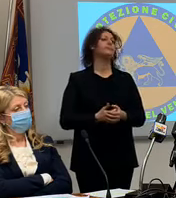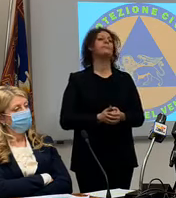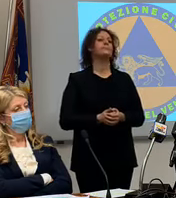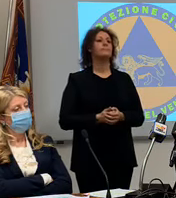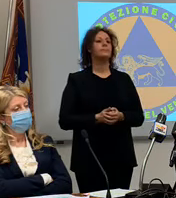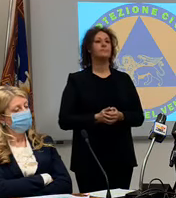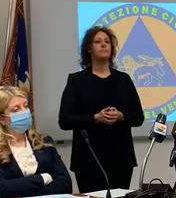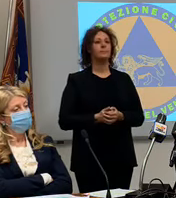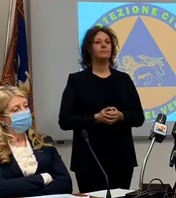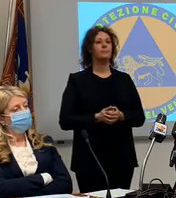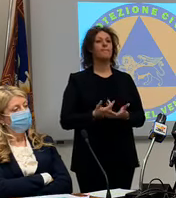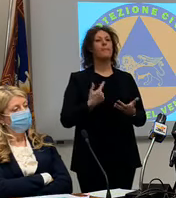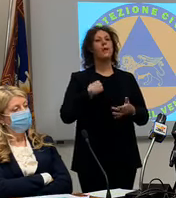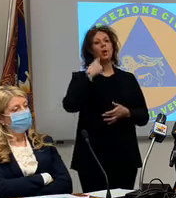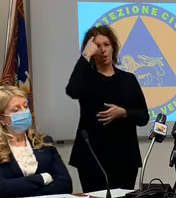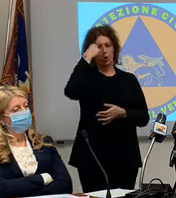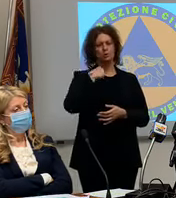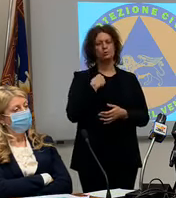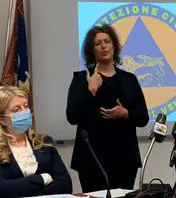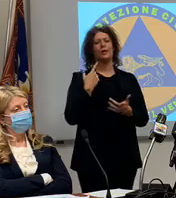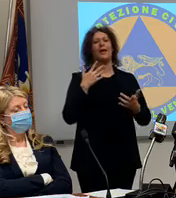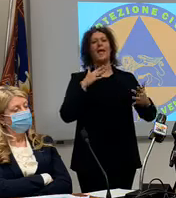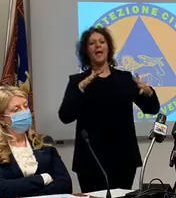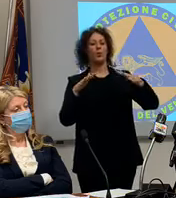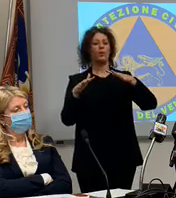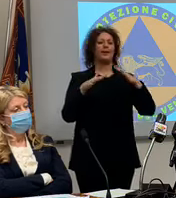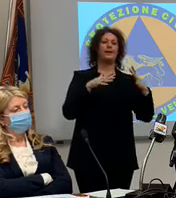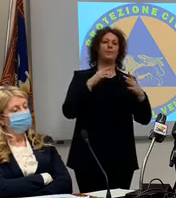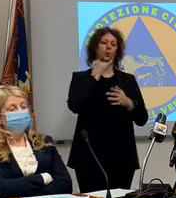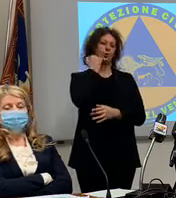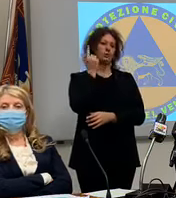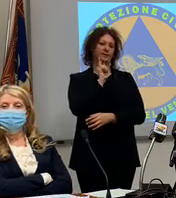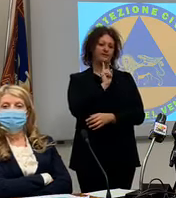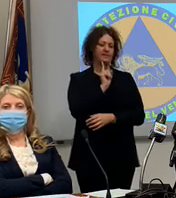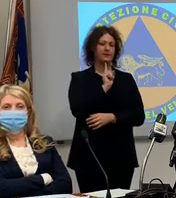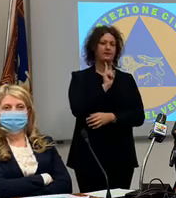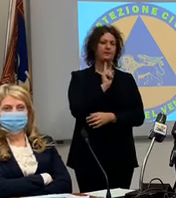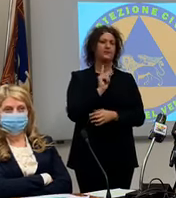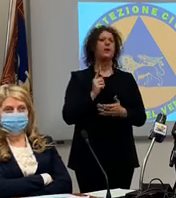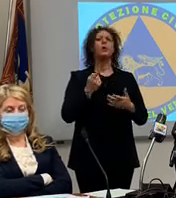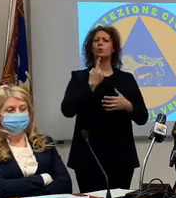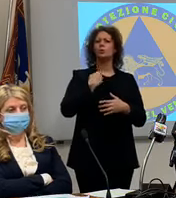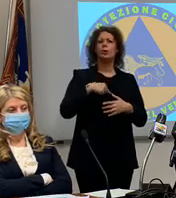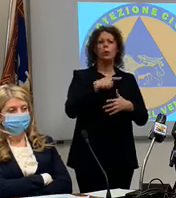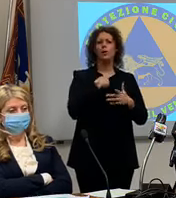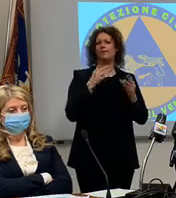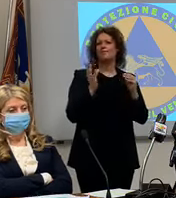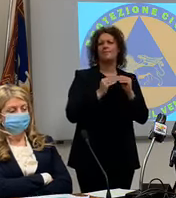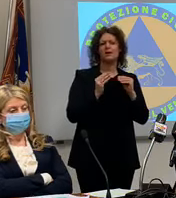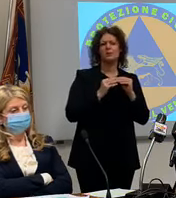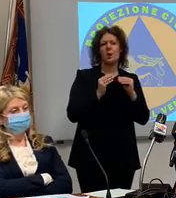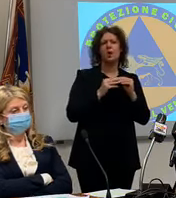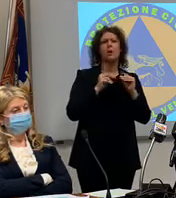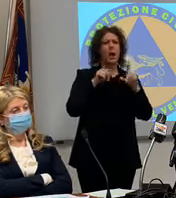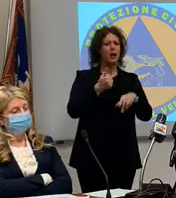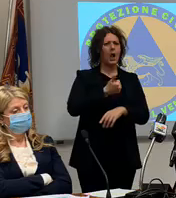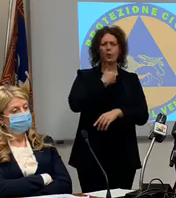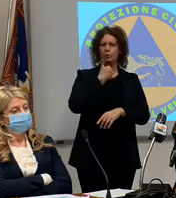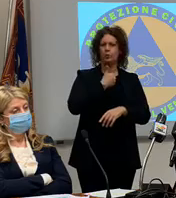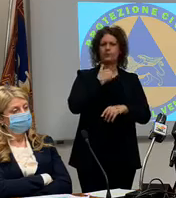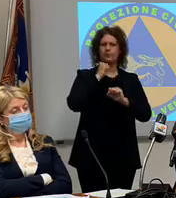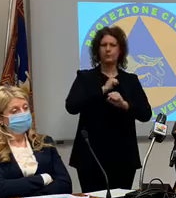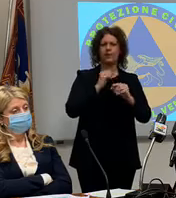trovare un punto di equilibrio noi ci siamo Eh non ci tiriamo indietro se c'è da fare facciamo autonomamente se se c'è da